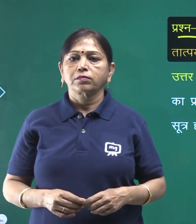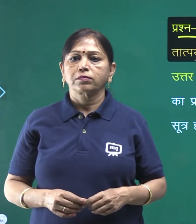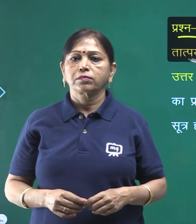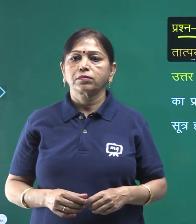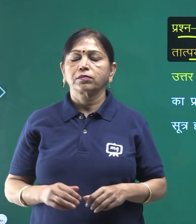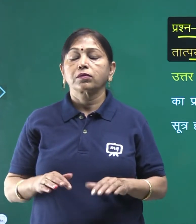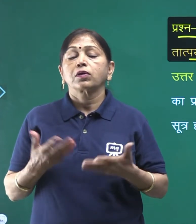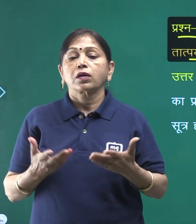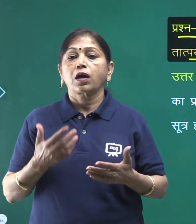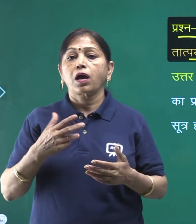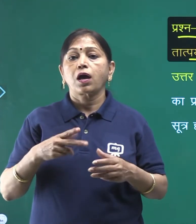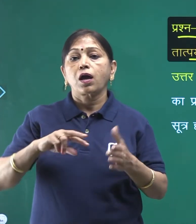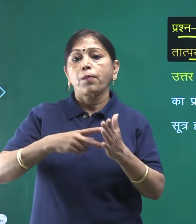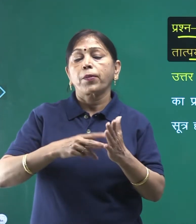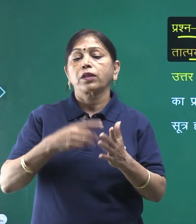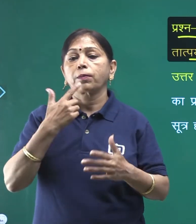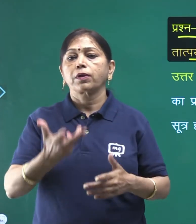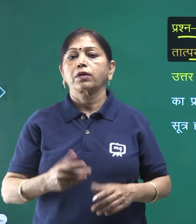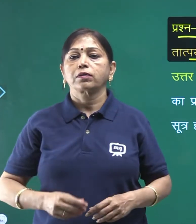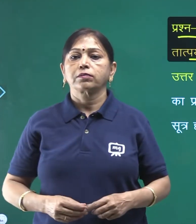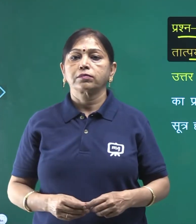क्या तात्पर्य है?